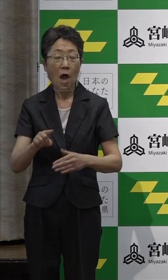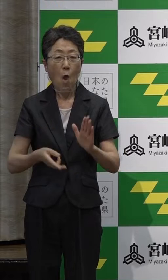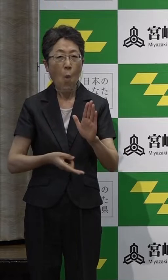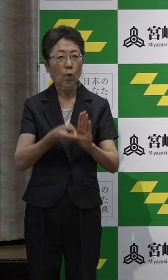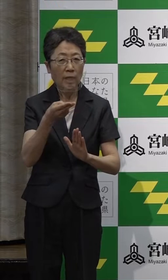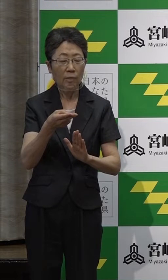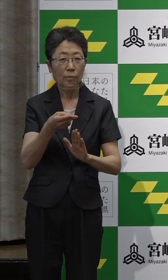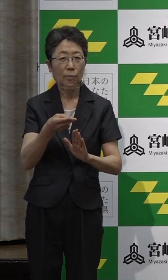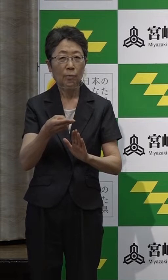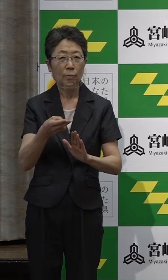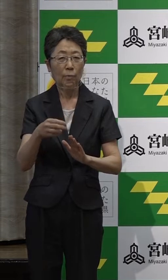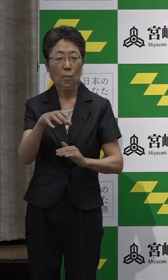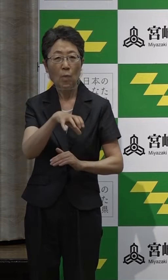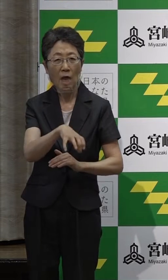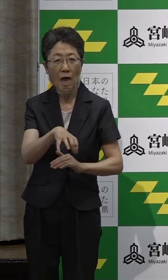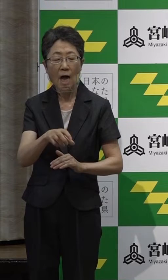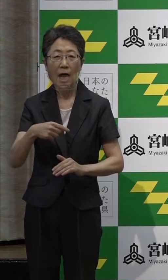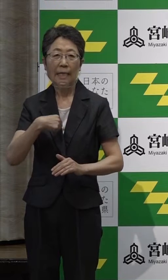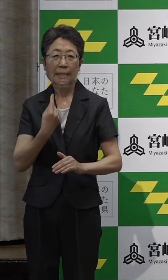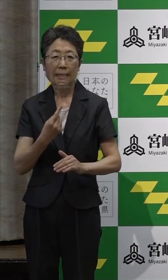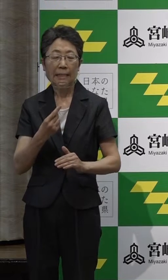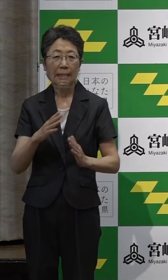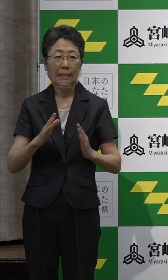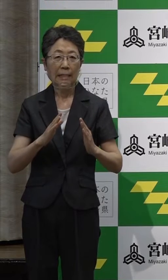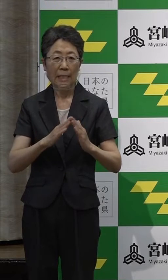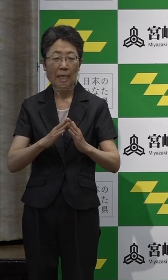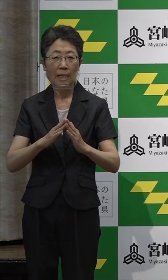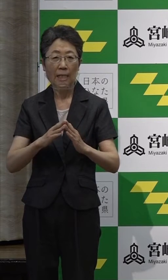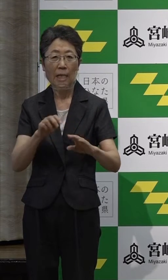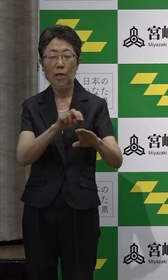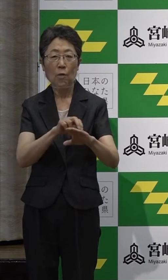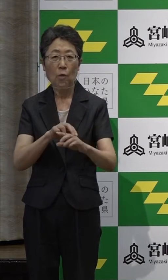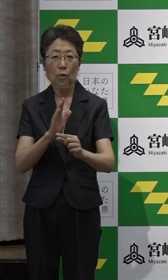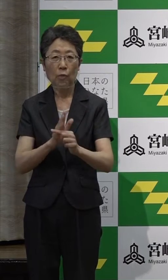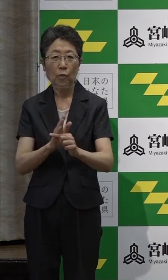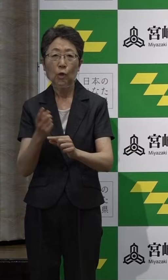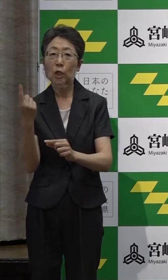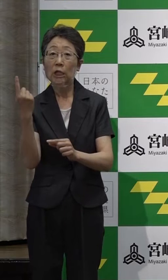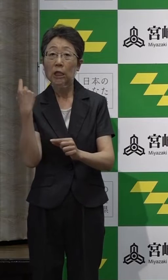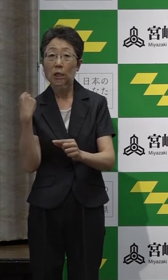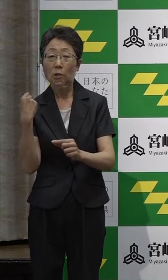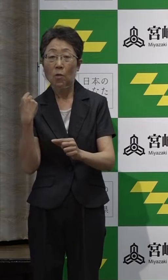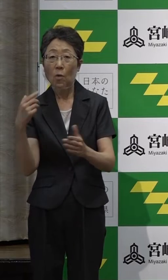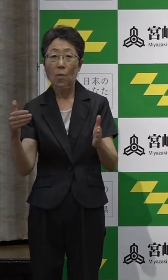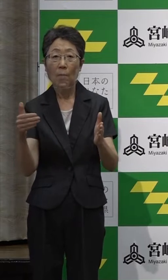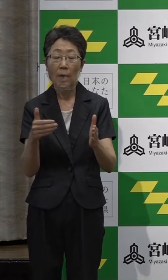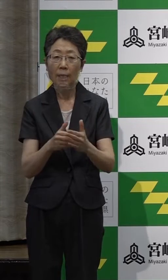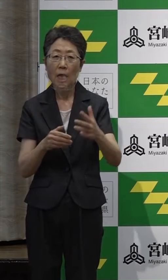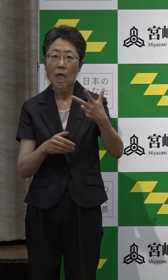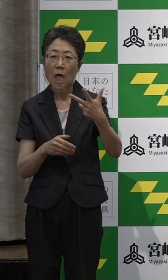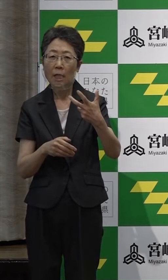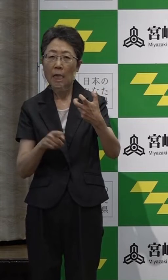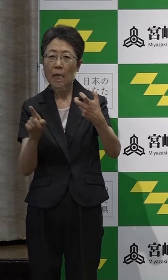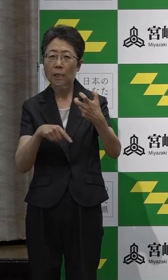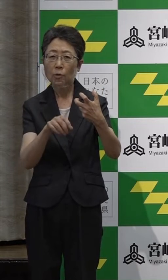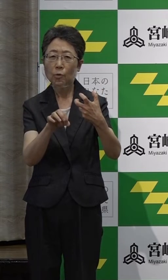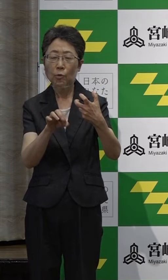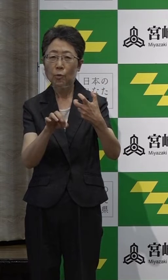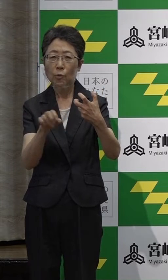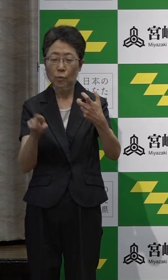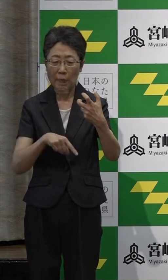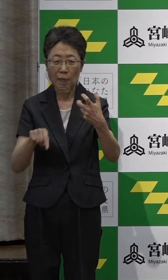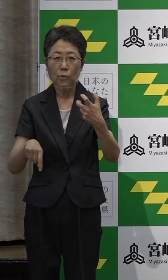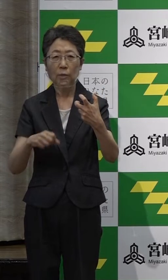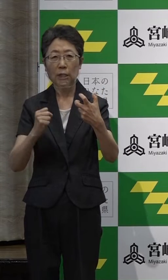自宅で療養している人が昨日の段階で70人ぐらいいたような、記憶があります。